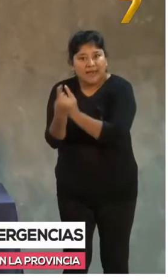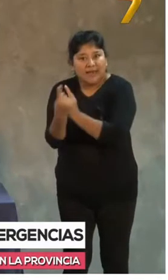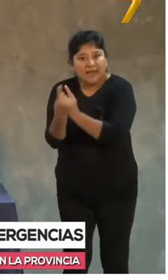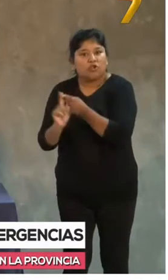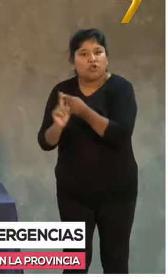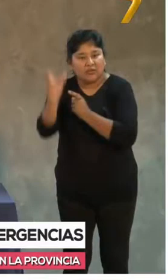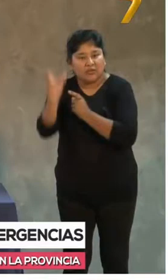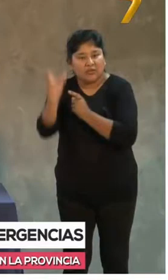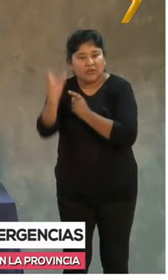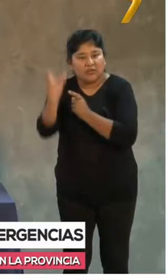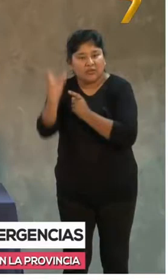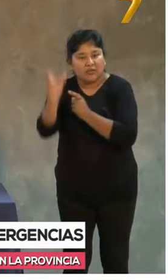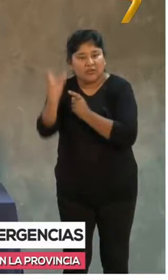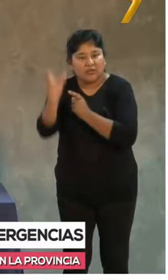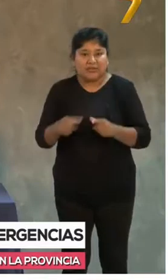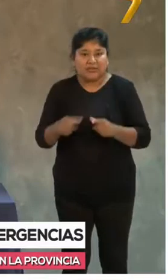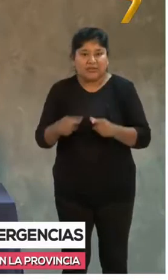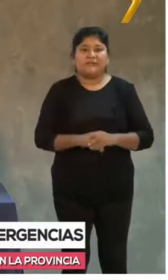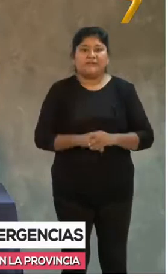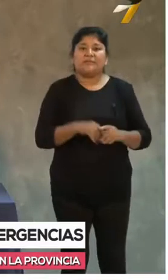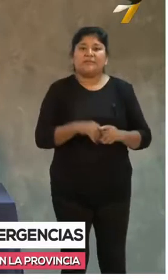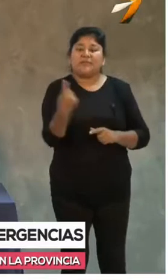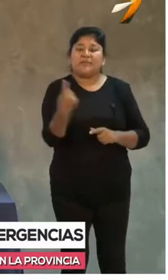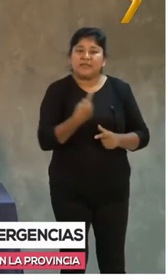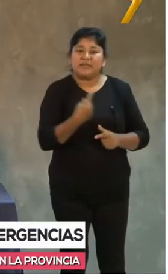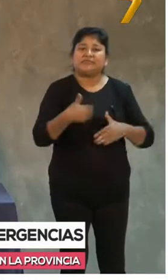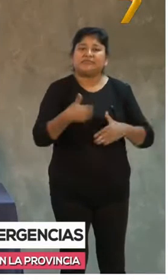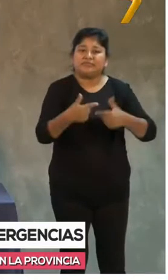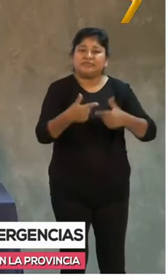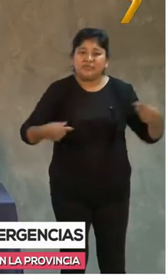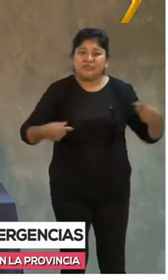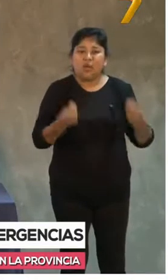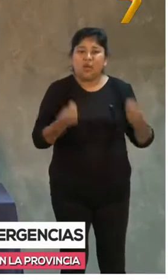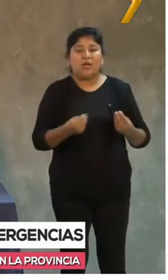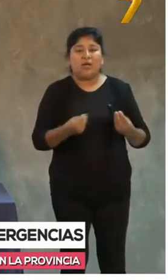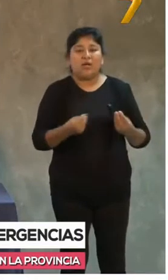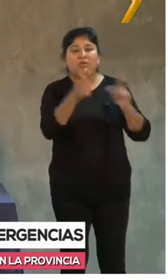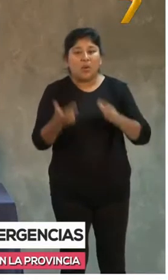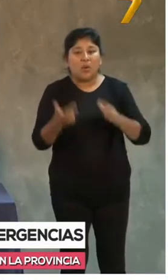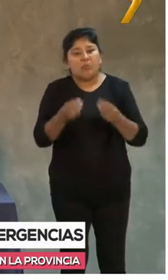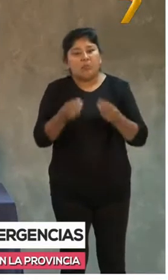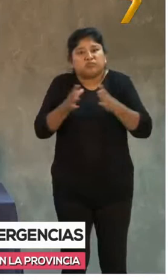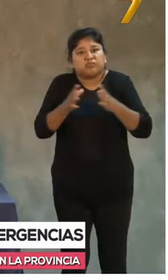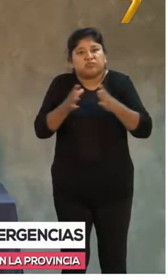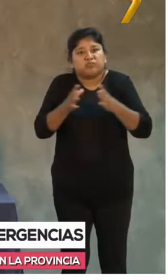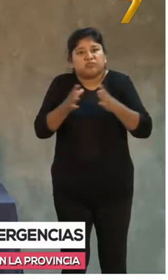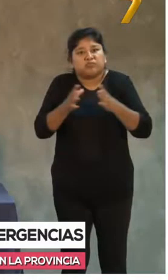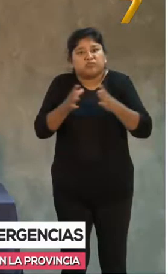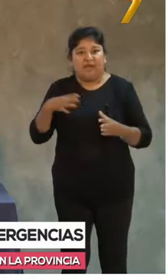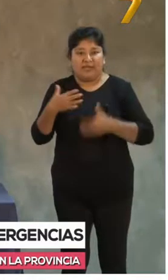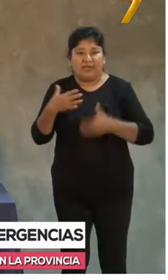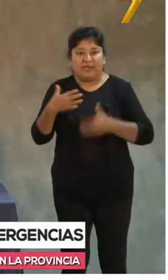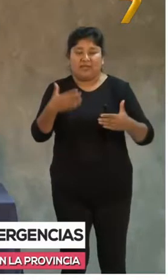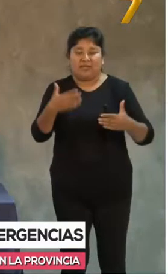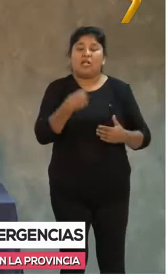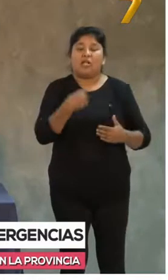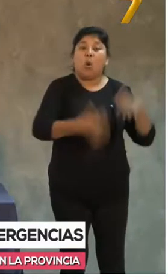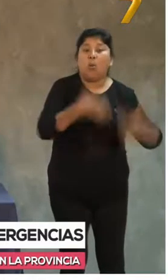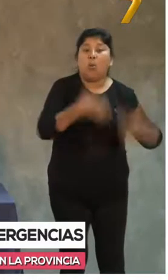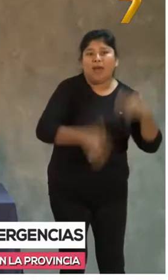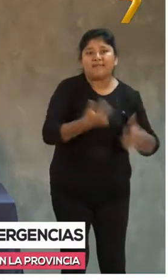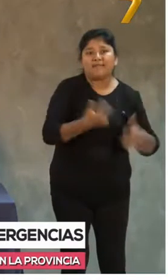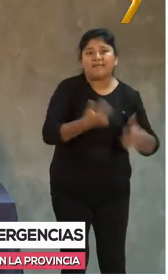una circulación viral sostenida y activa acá en la provincia de Jujuy, por lo menos no tenemos evidencia de eso, no constituye una